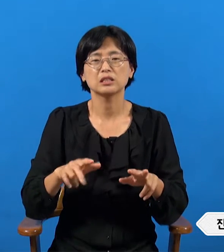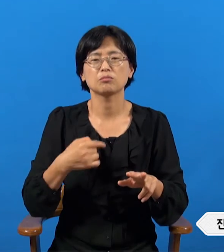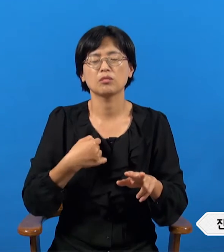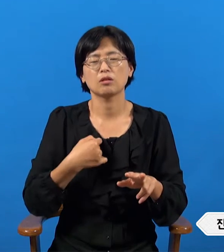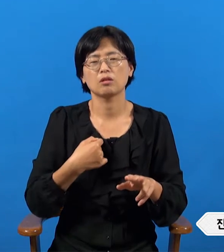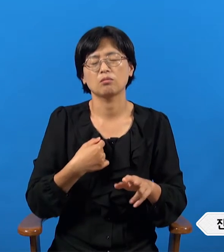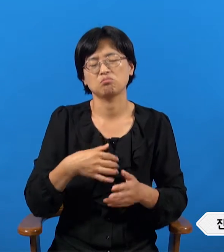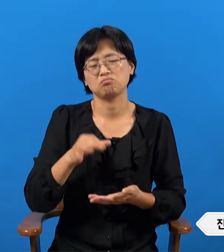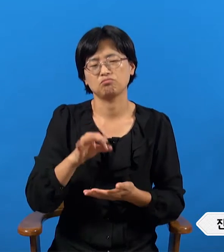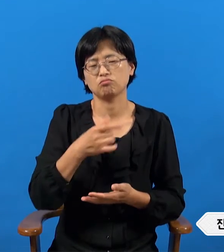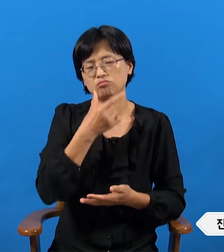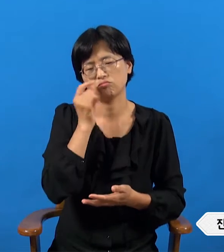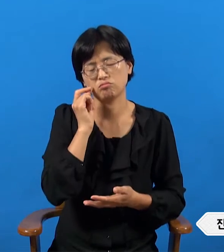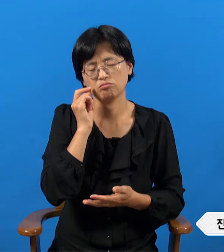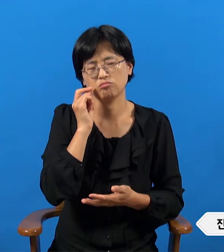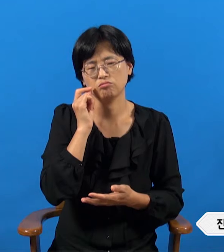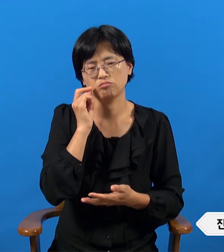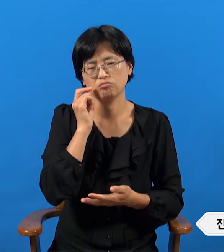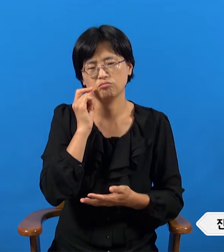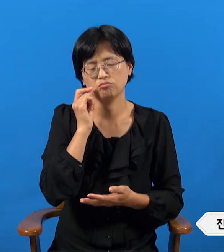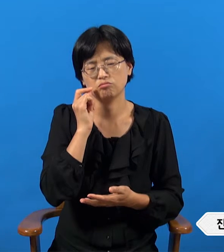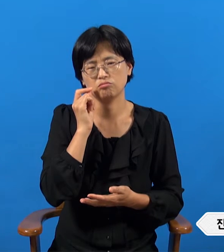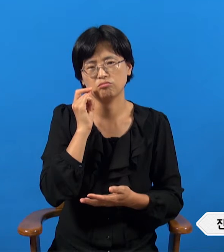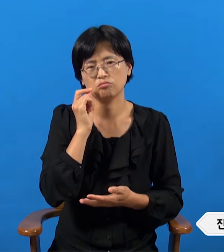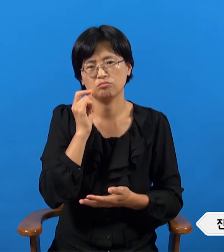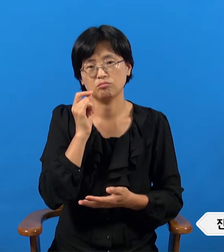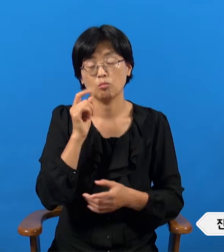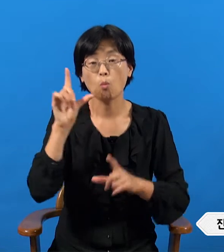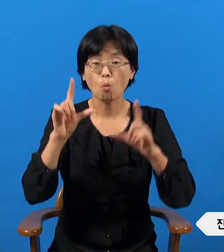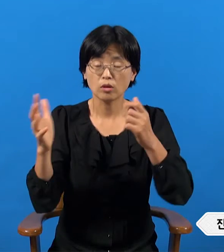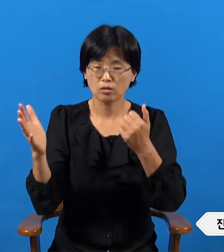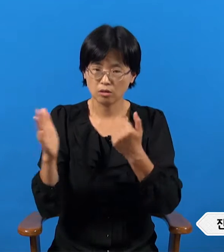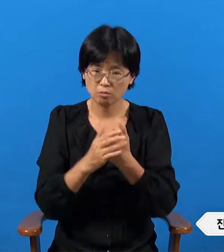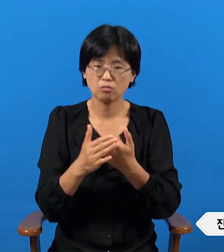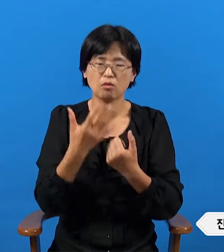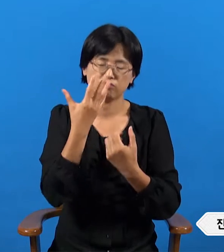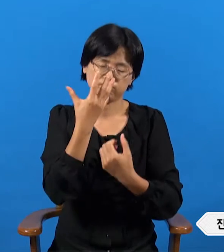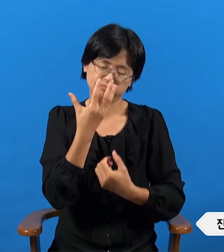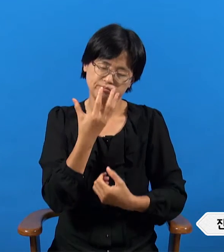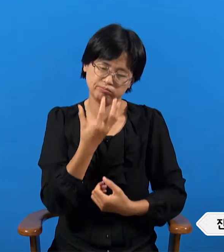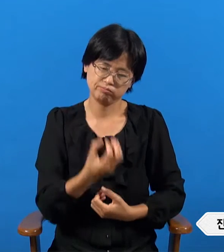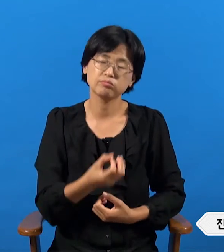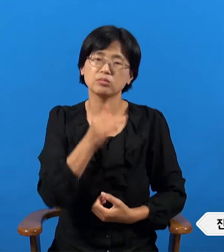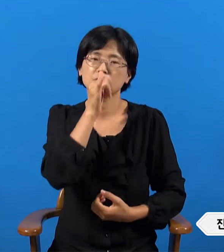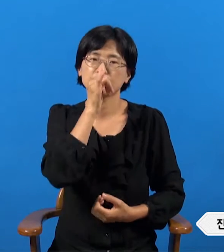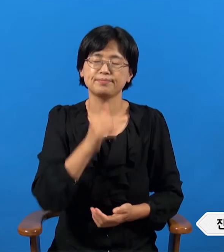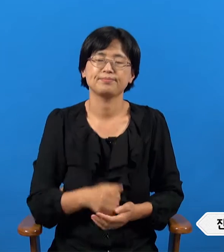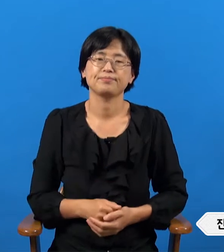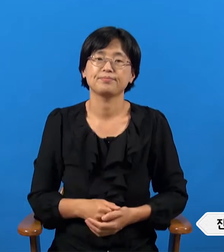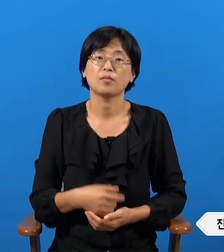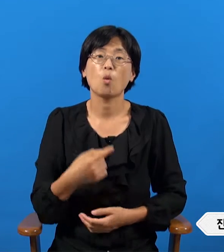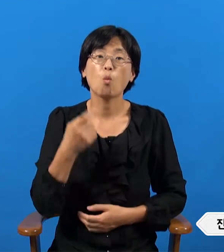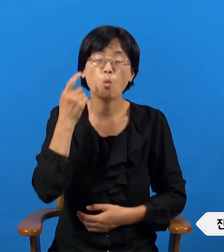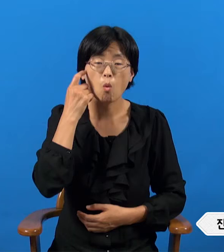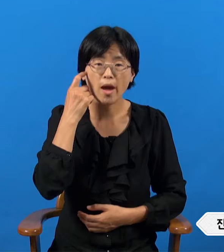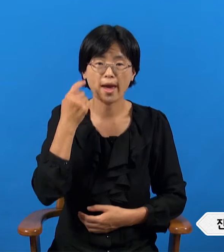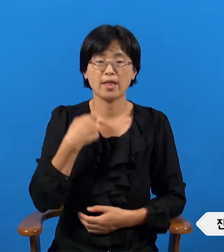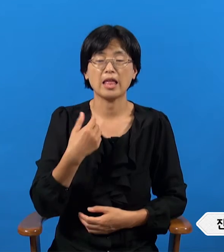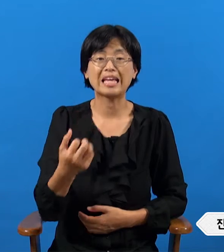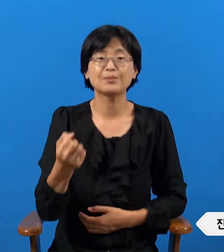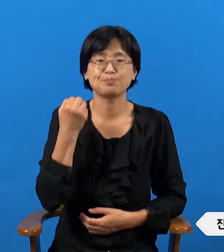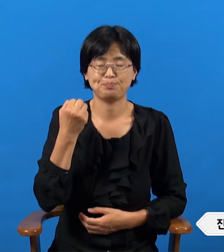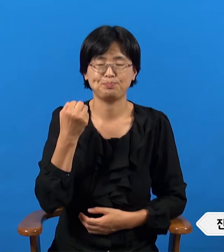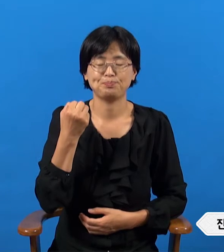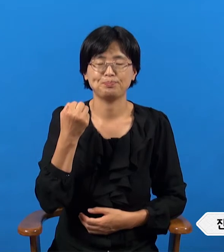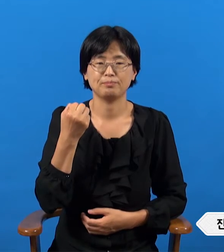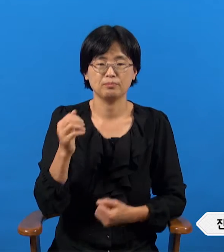나의 모습에 초라하고 가진 것이 없어 견딜 수 없습니다. 왜냐하면 내 파워가